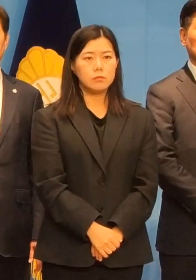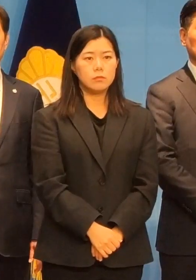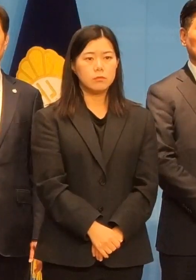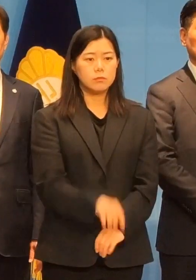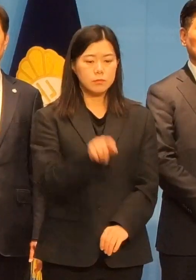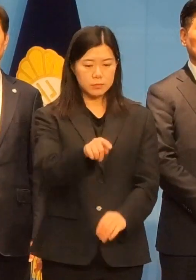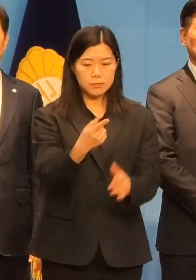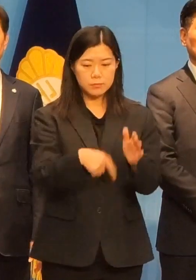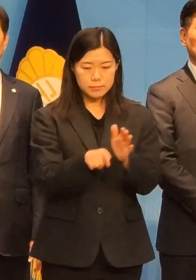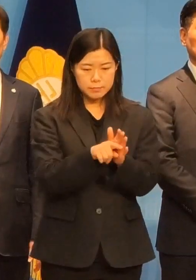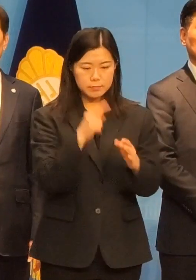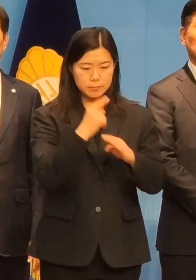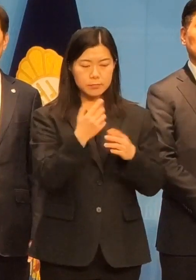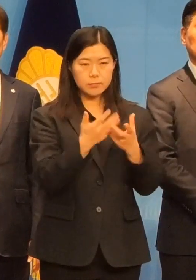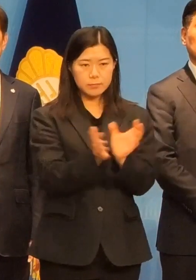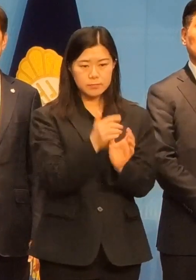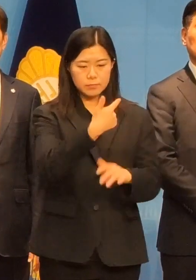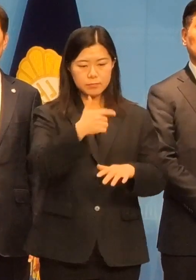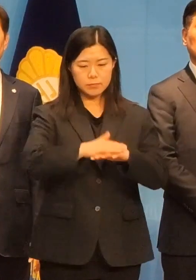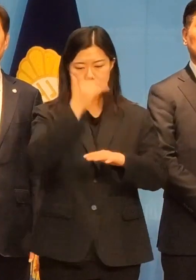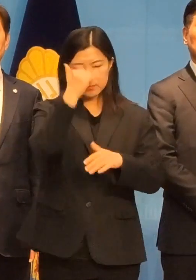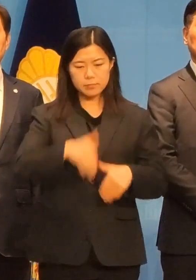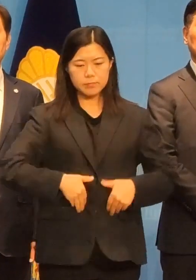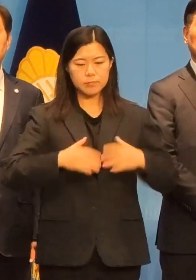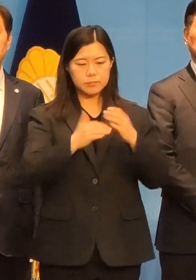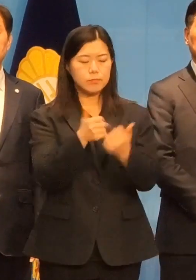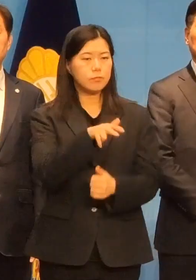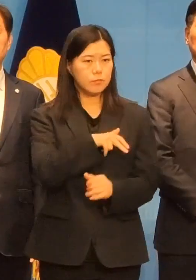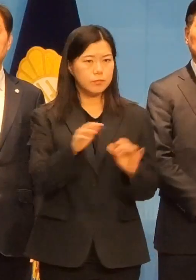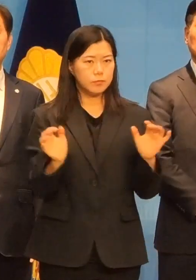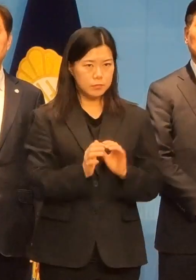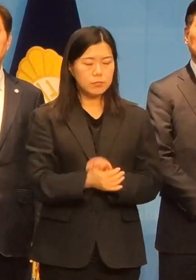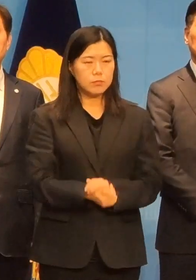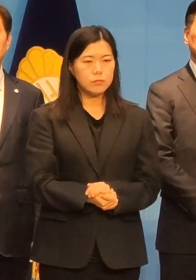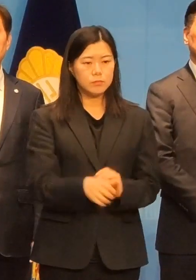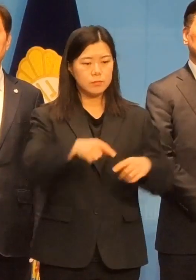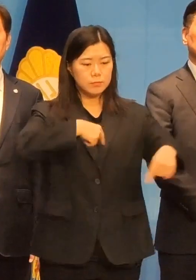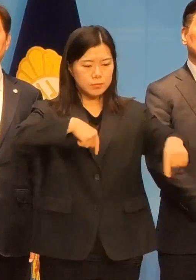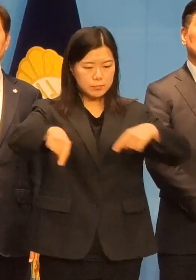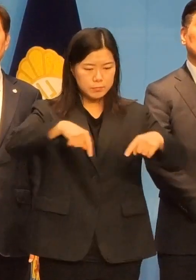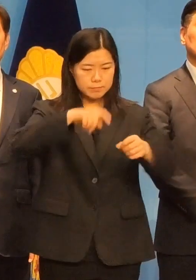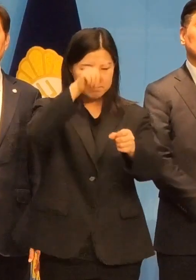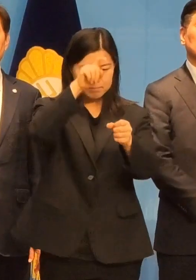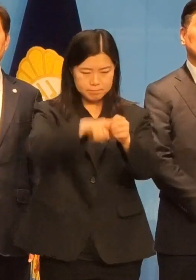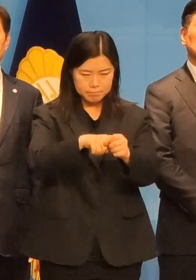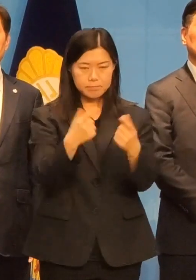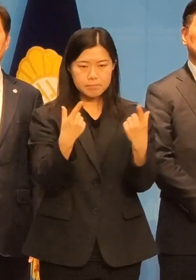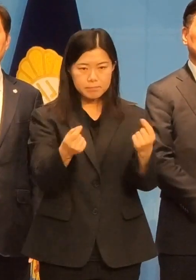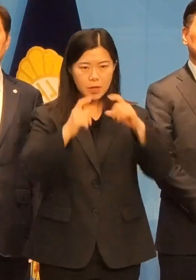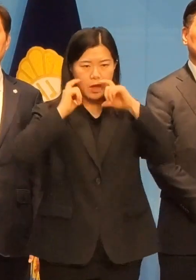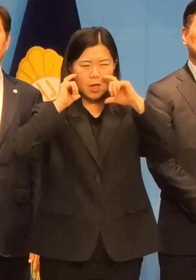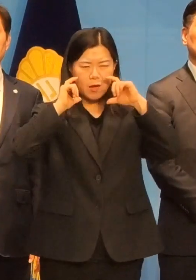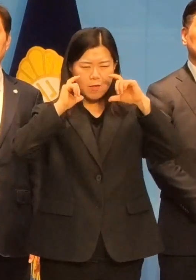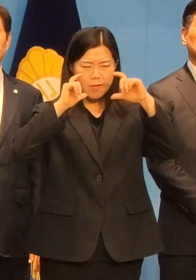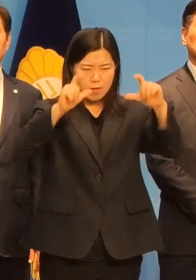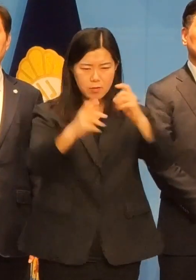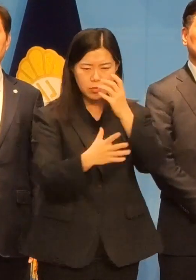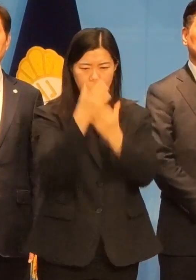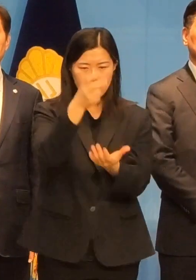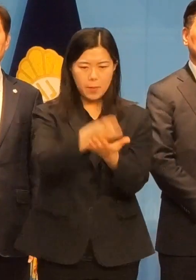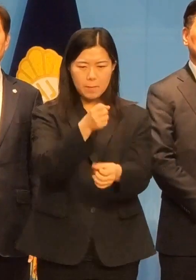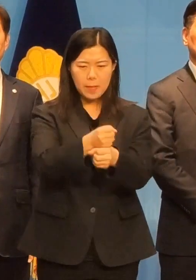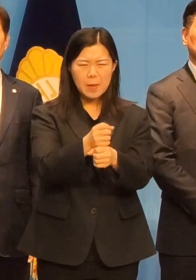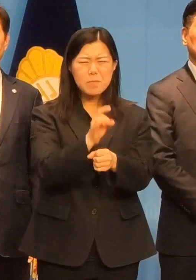이를 위해 더불어민주당 대전 충남 국회의원 일동은 정치적 목적에 따른 선언적 통합 법안 발의에